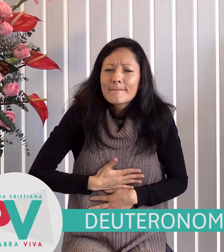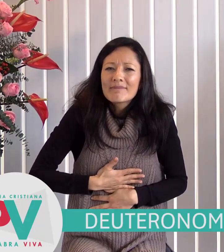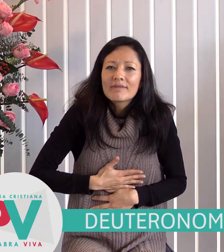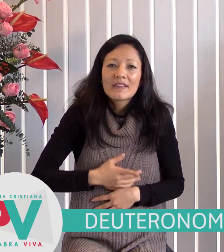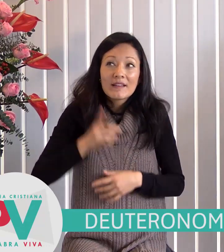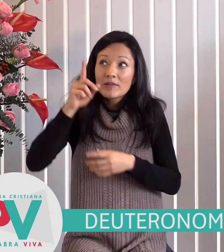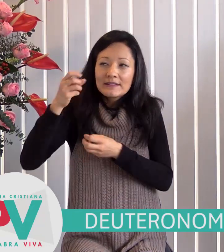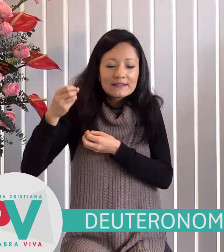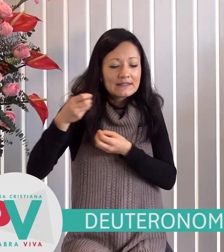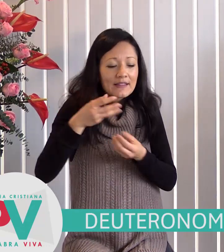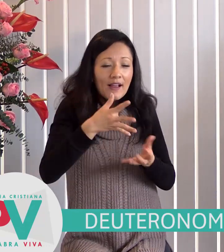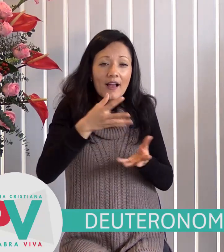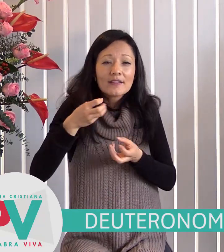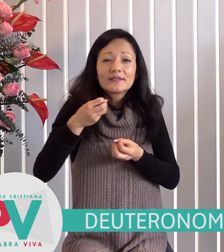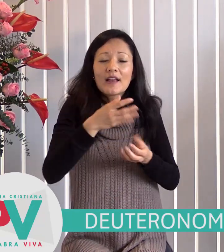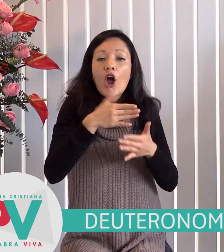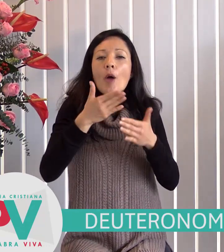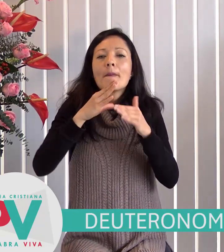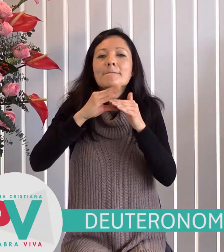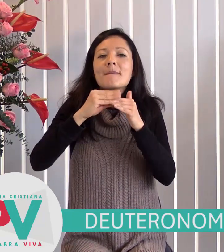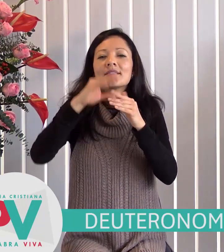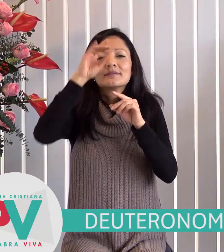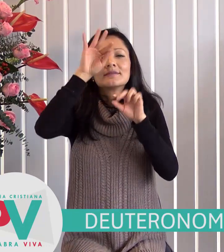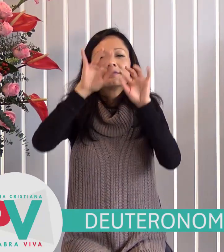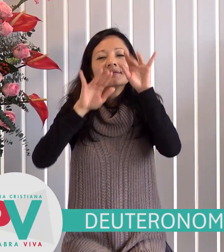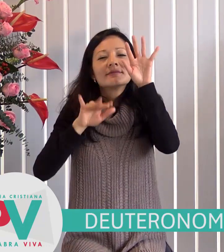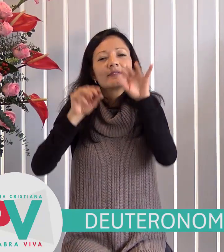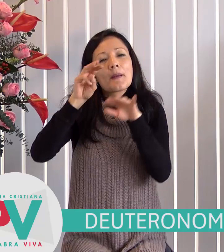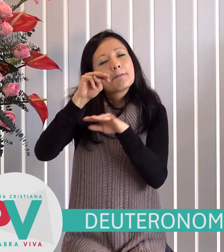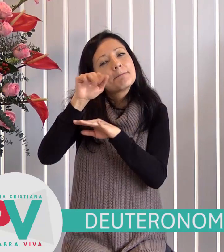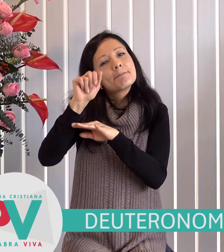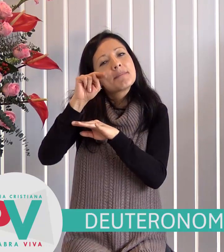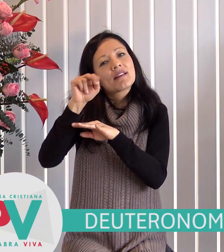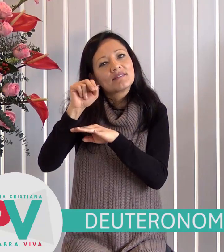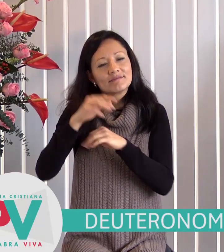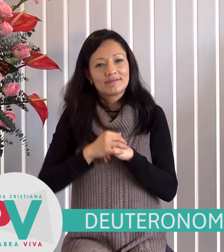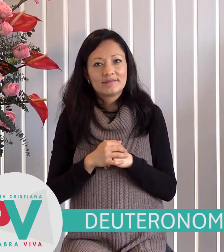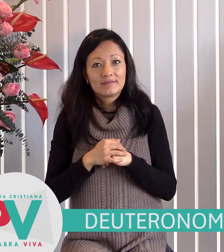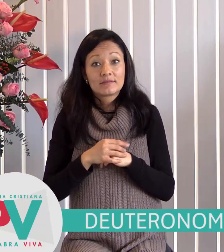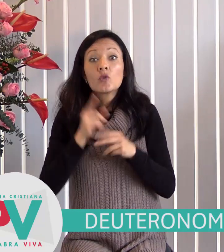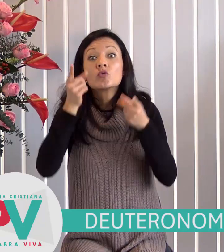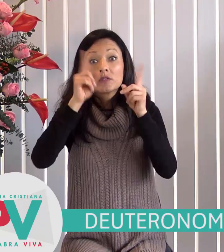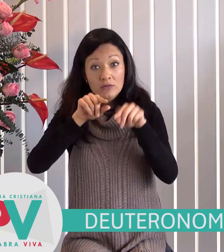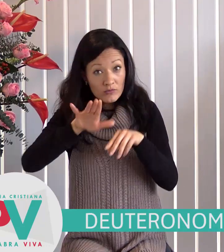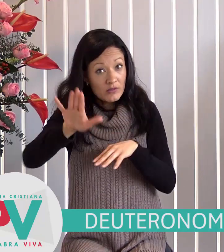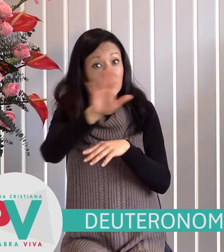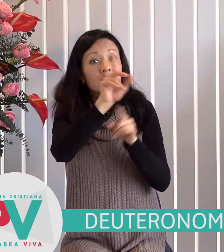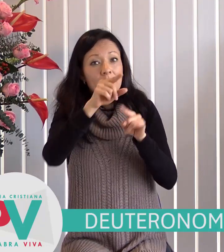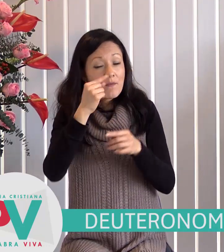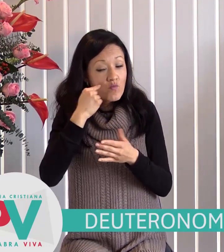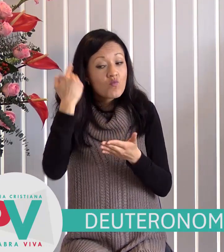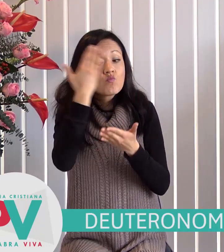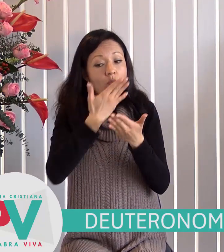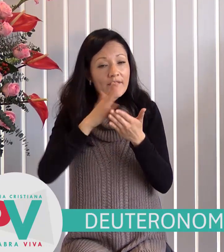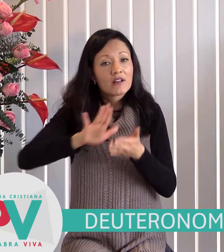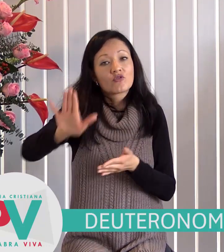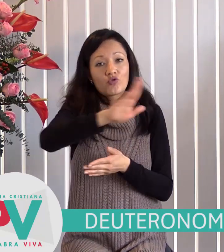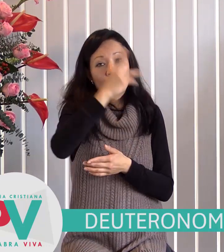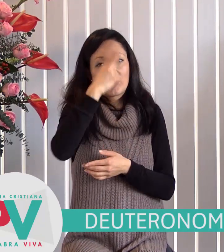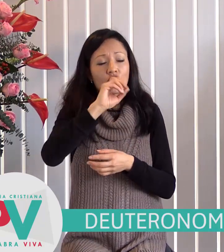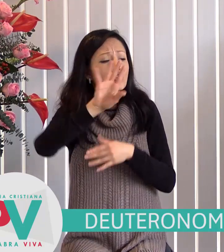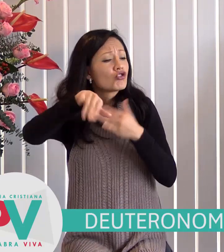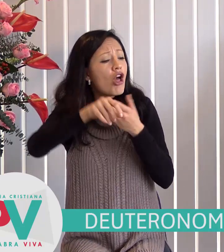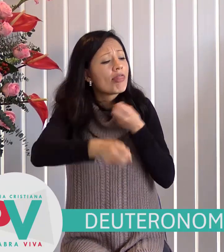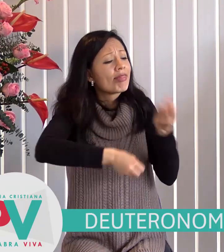te sustentó con maná. Oiga, ¿usted no está probando a sus hijos? ¿Usted se los está dando todo fácil? ¿No los